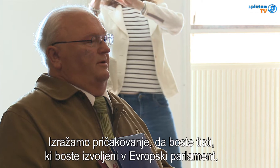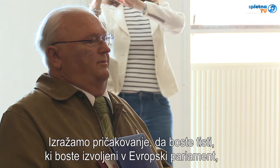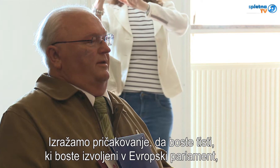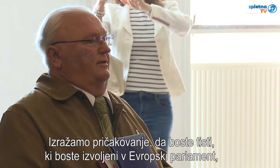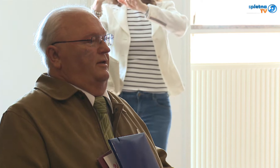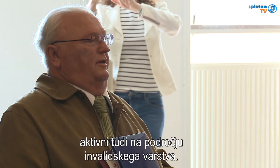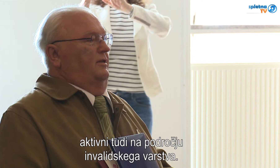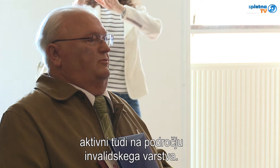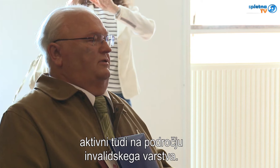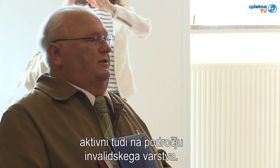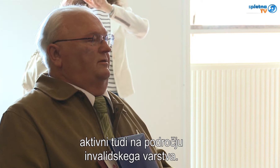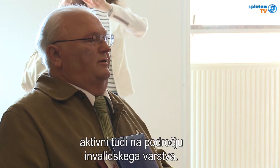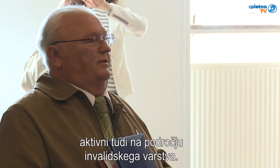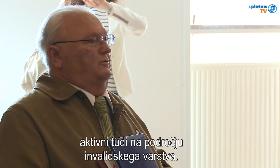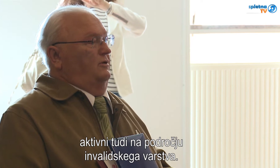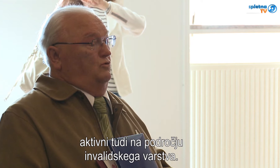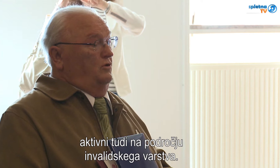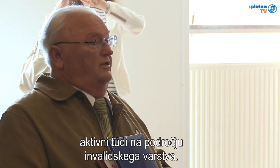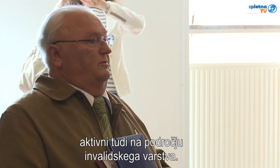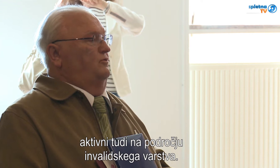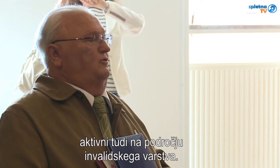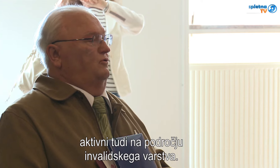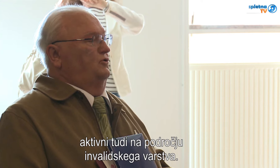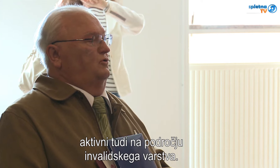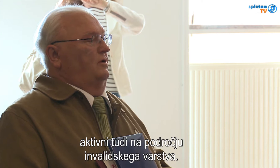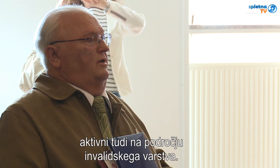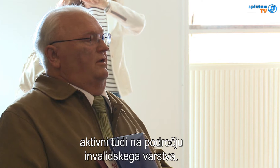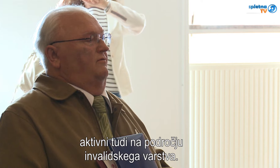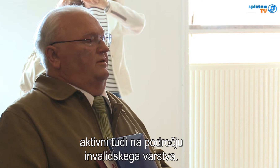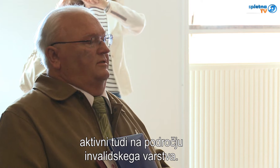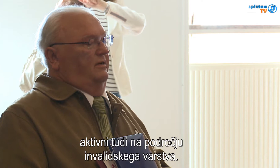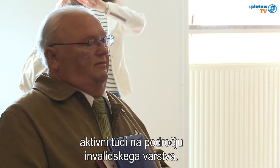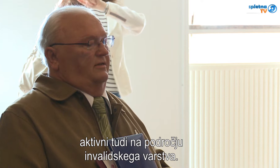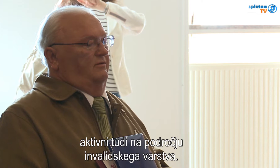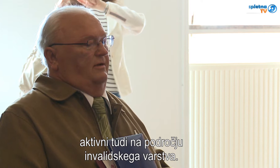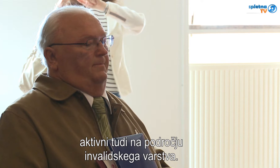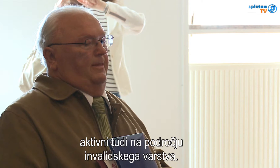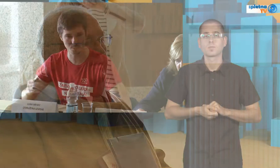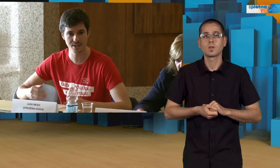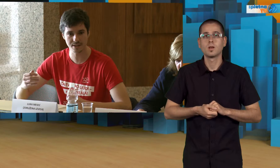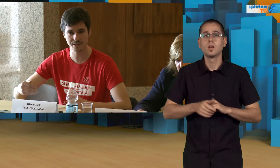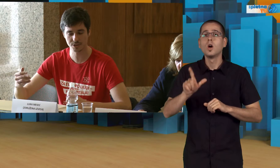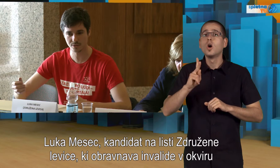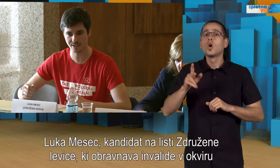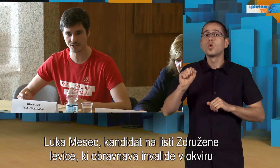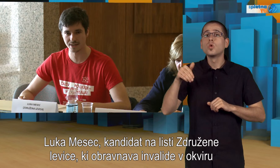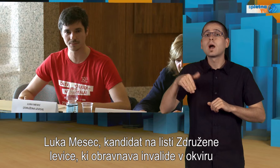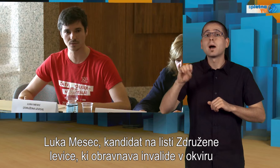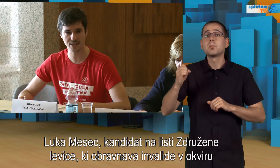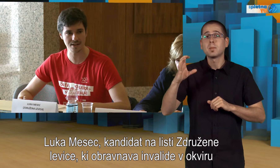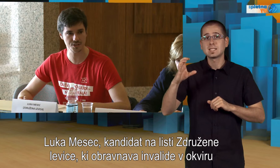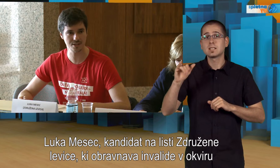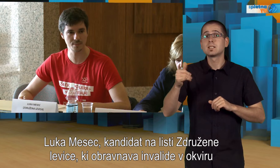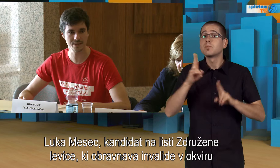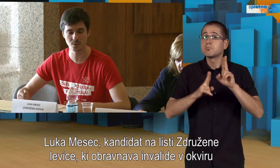Evropski parlament, da boste tam aktivni tudi na področju invalidskega varstva. Luka